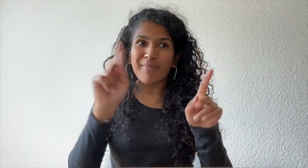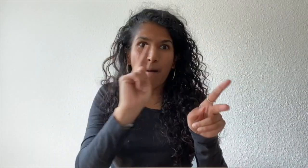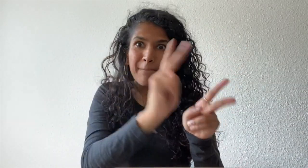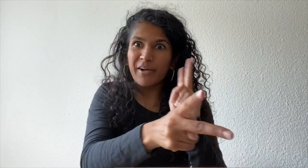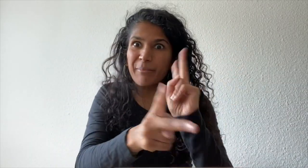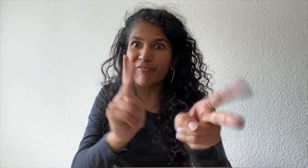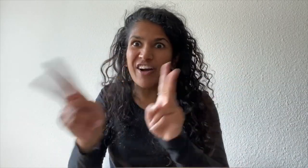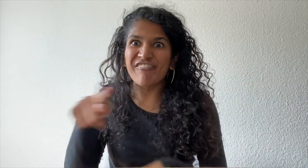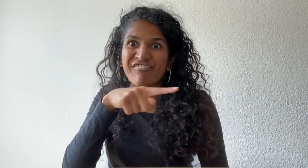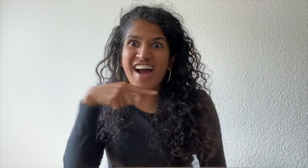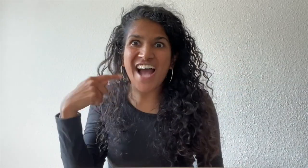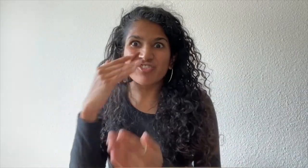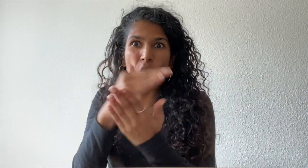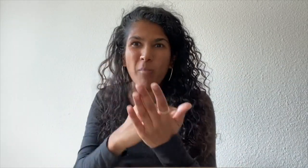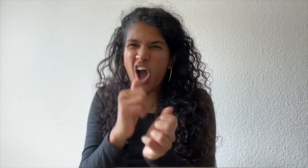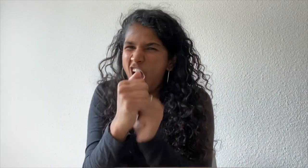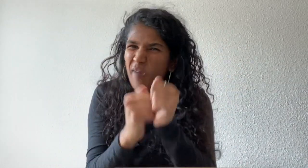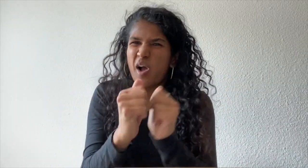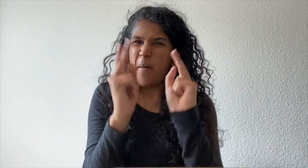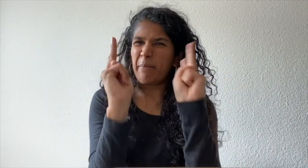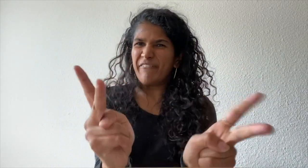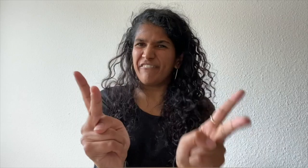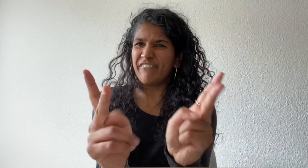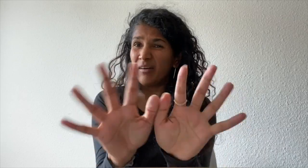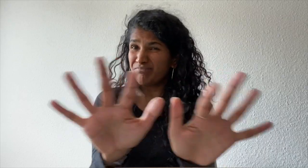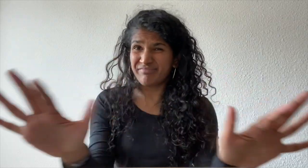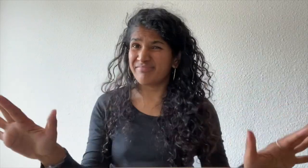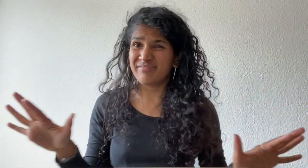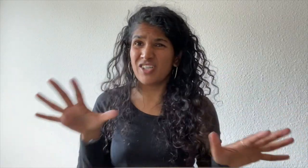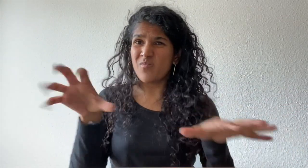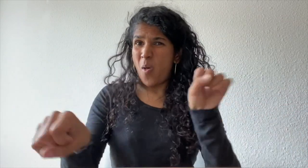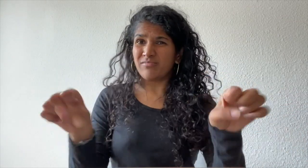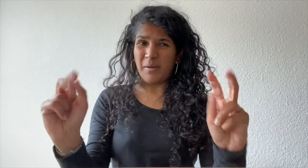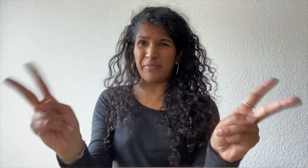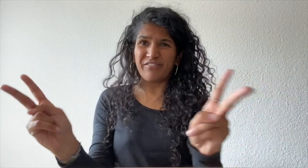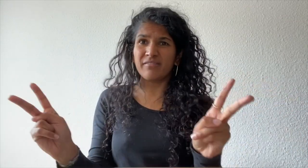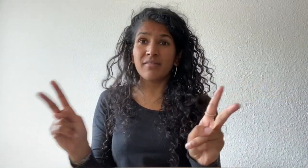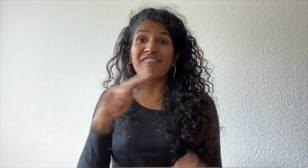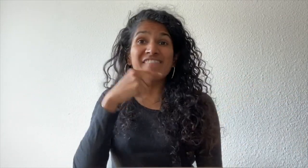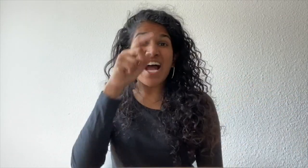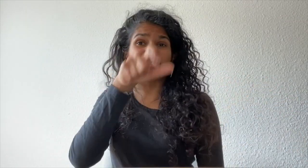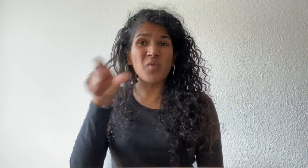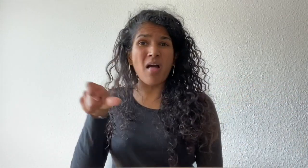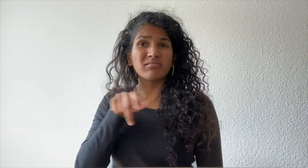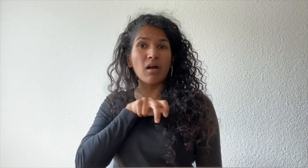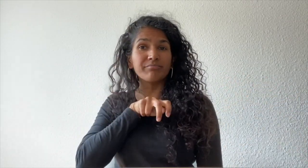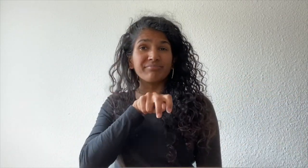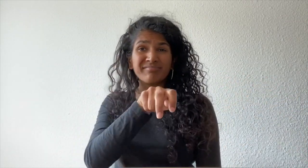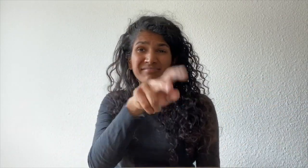Im Postkolonialismus, also nach dem Abzug der Kolonialisten, blieben die Normen jedoch